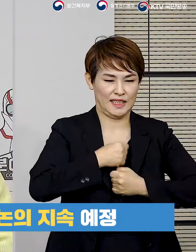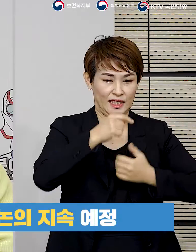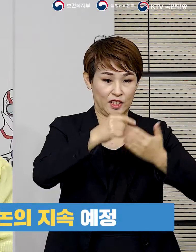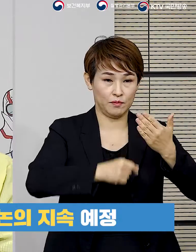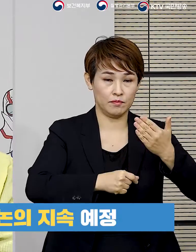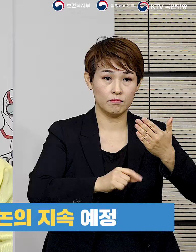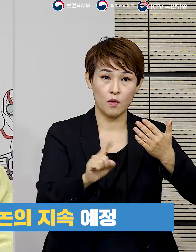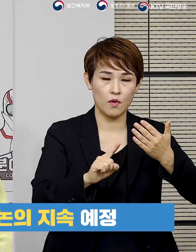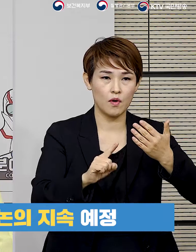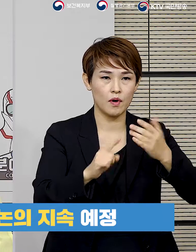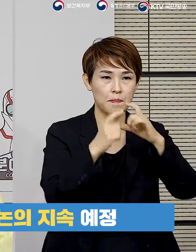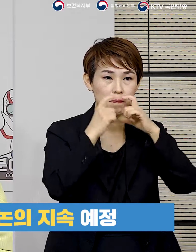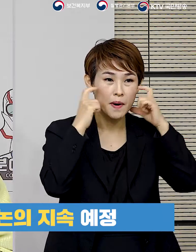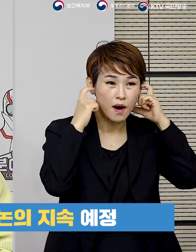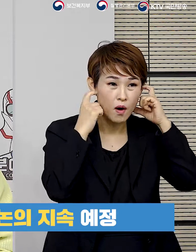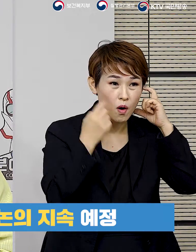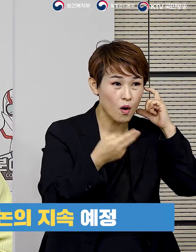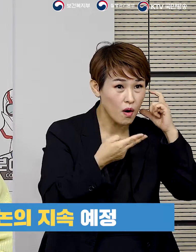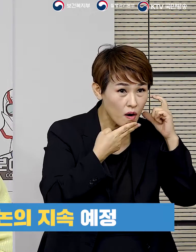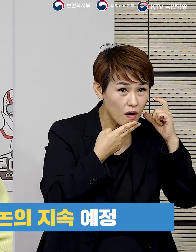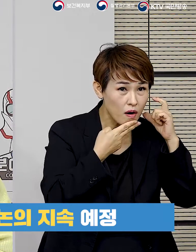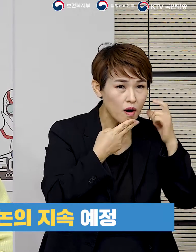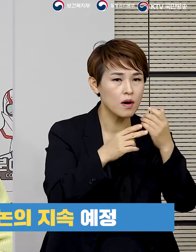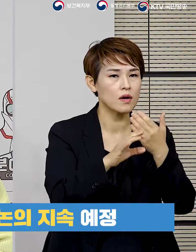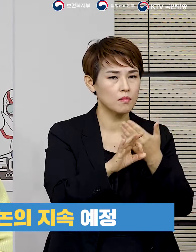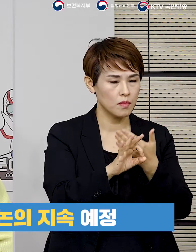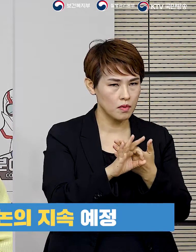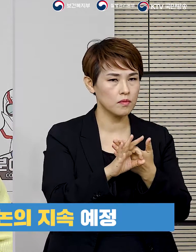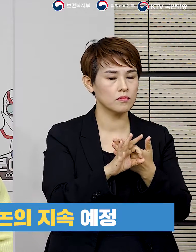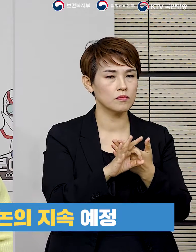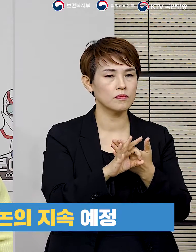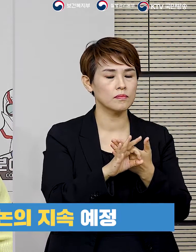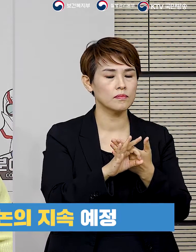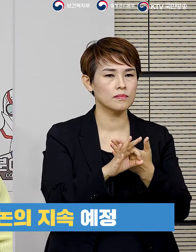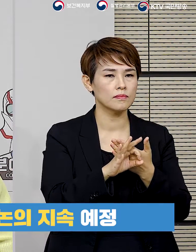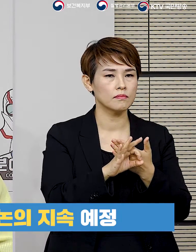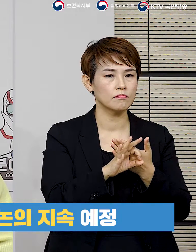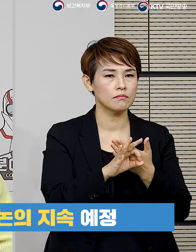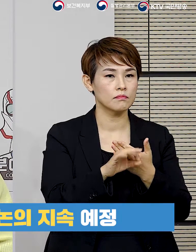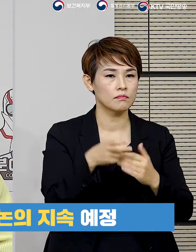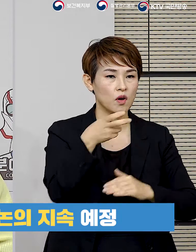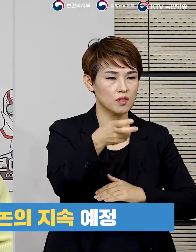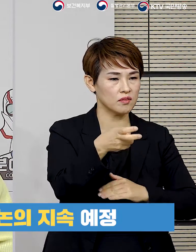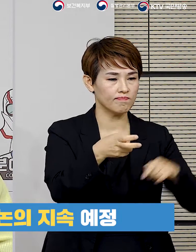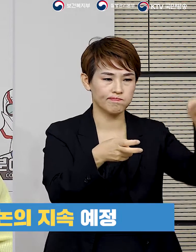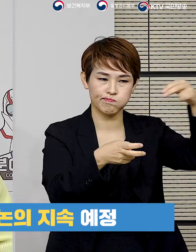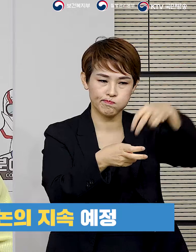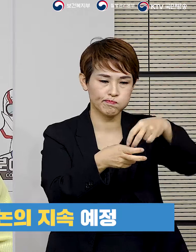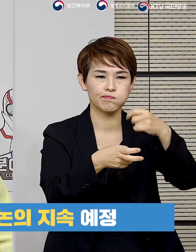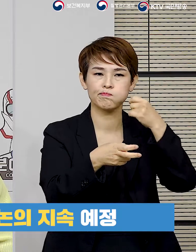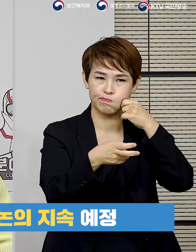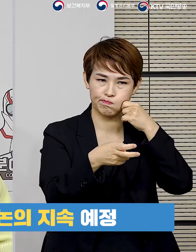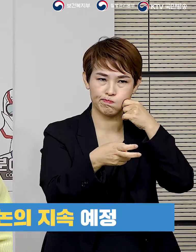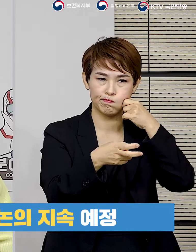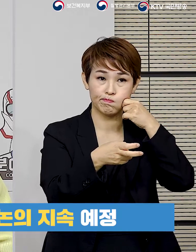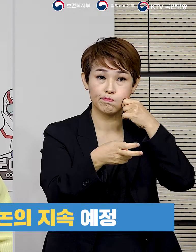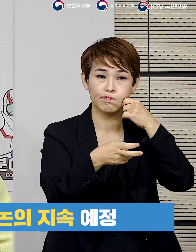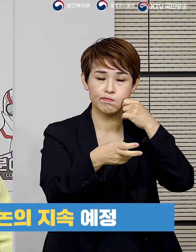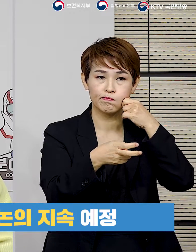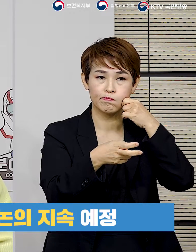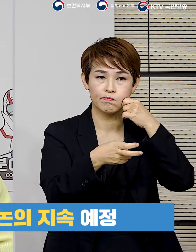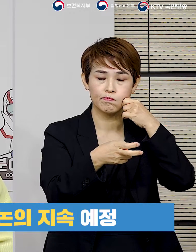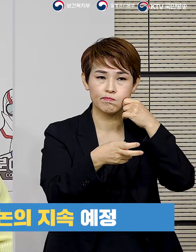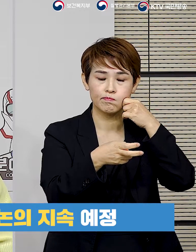예, 전략기획반장 선영래입니다. 지침상의 내용은 지금 마스크를 타지 않은 경우에 관리자가